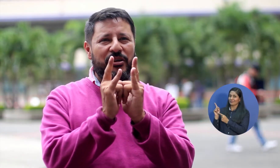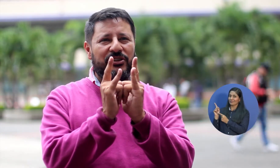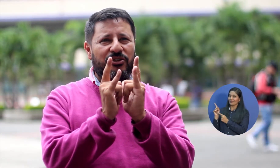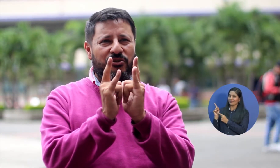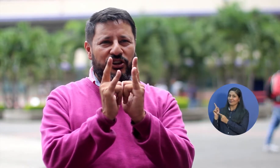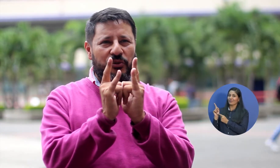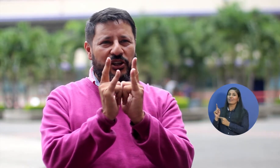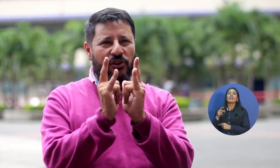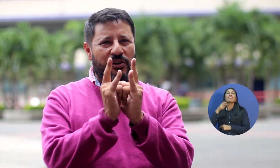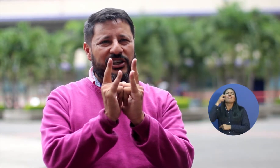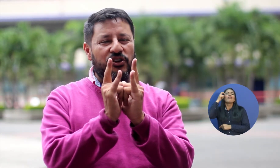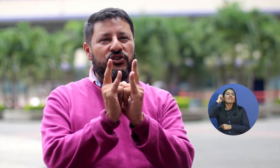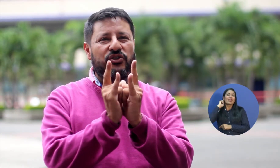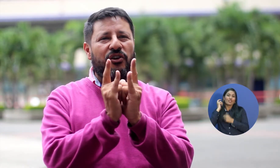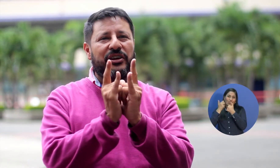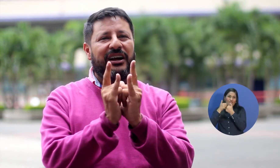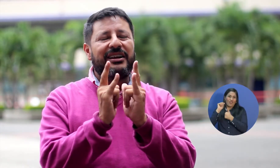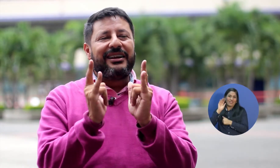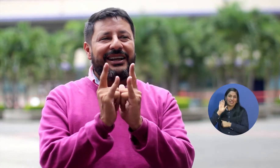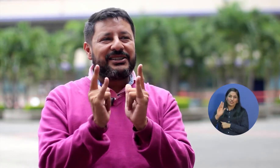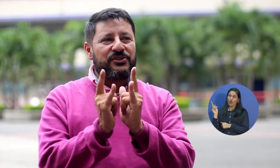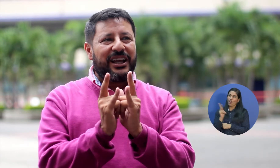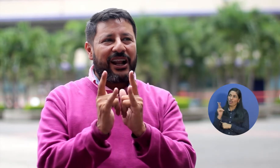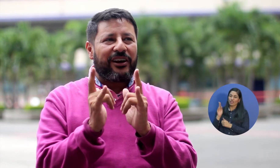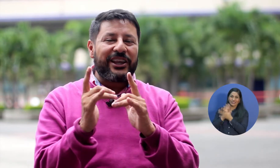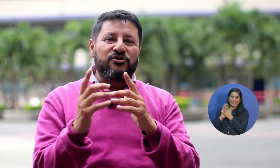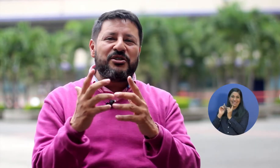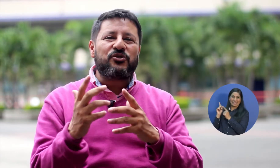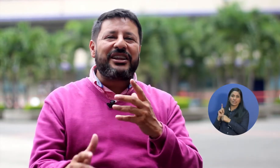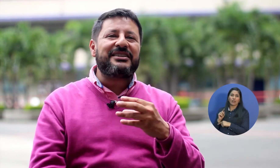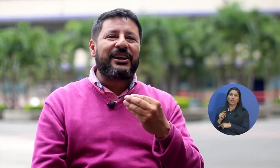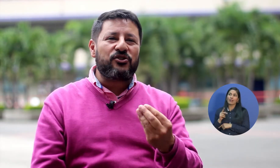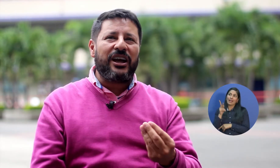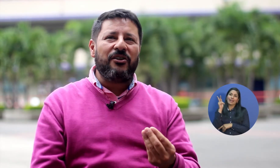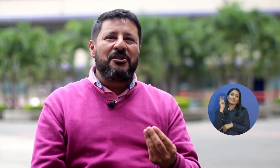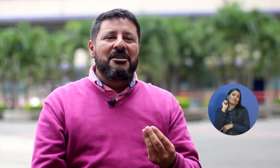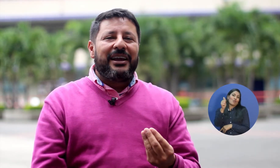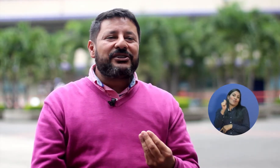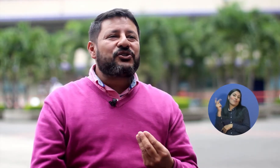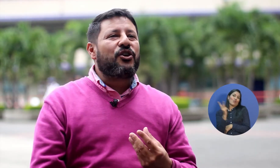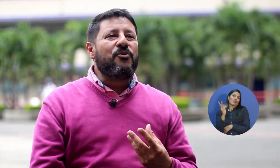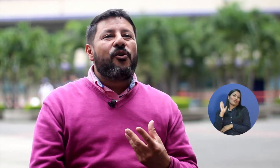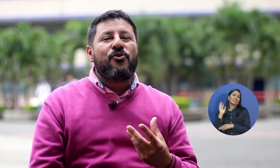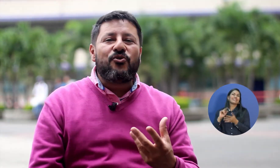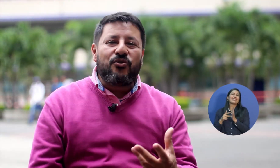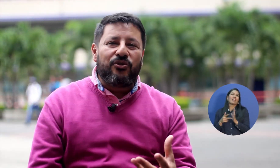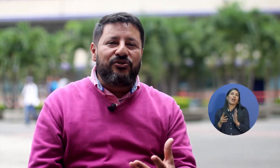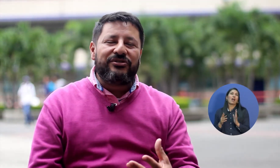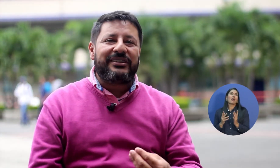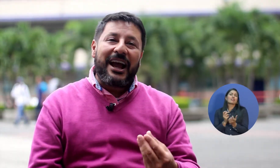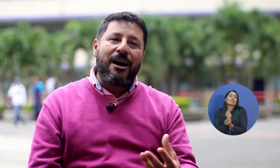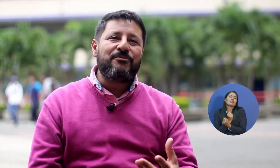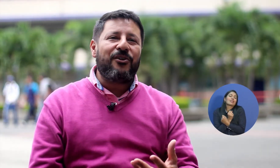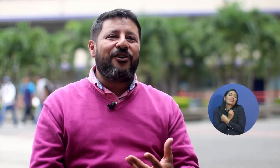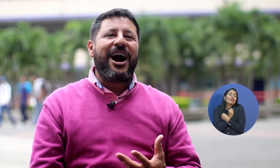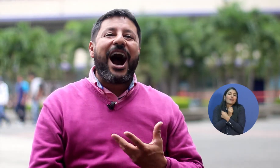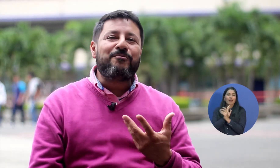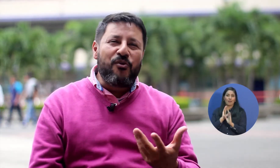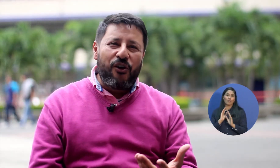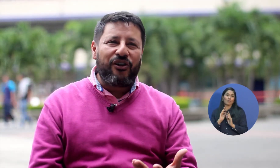en un momento cuando Víctor lo hace con su novia. Es algo que ellos mismos han desarrollado, eso es como un te